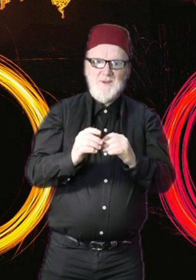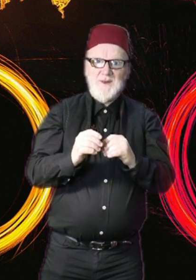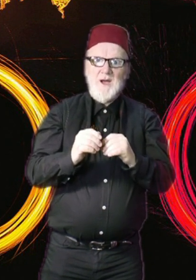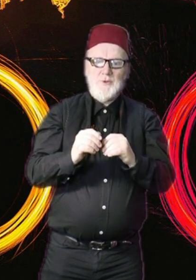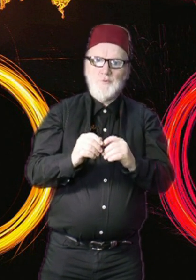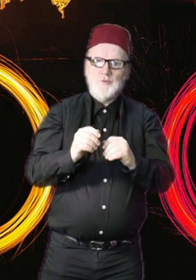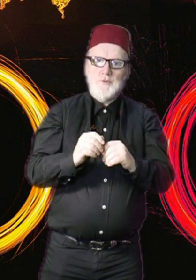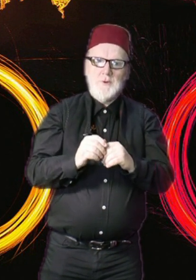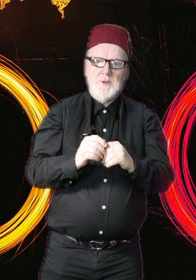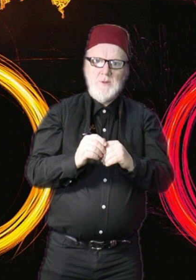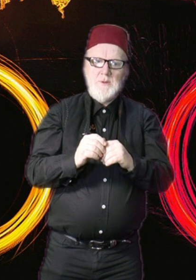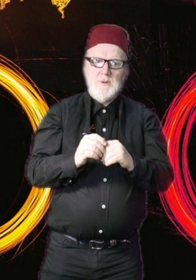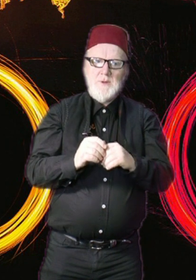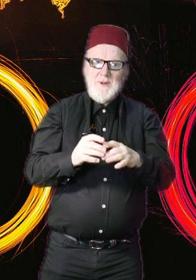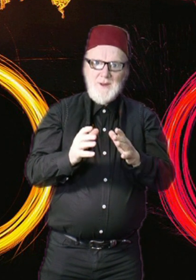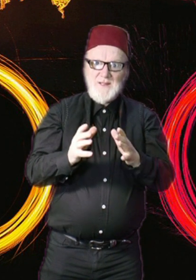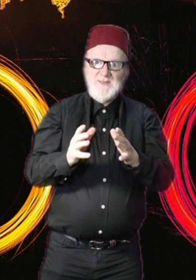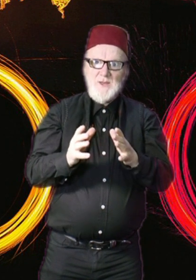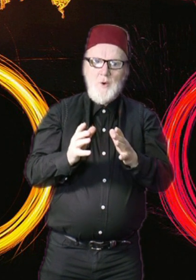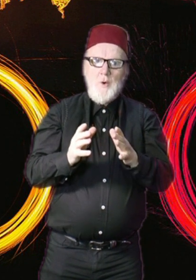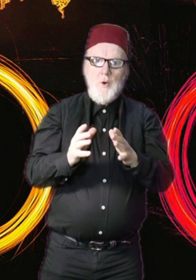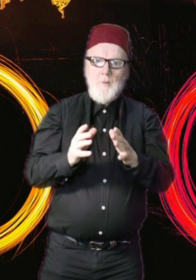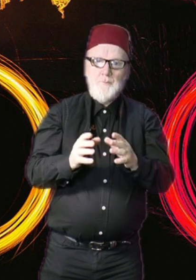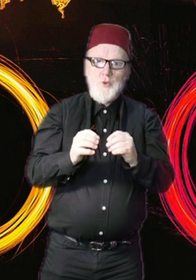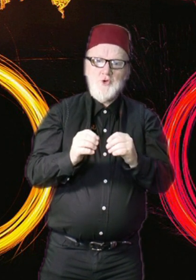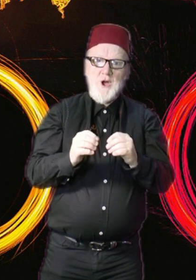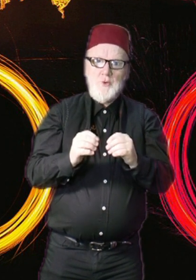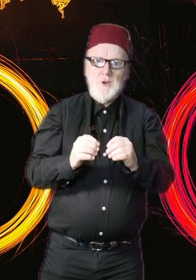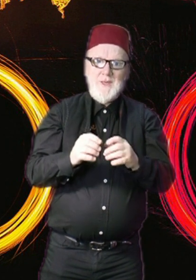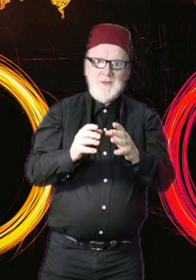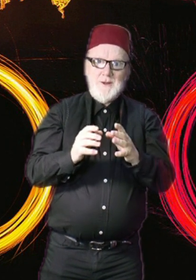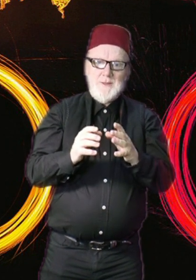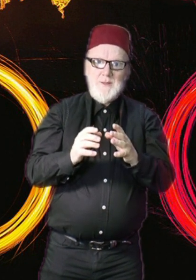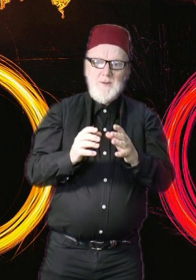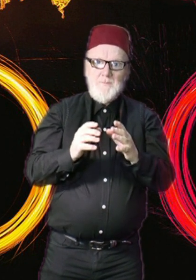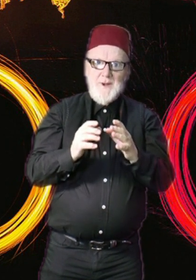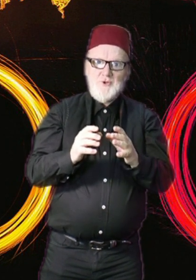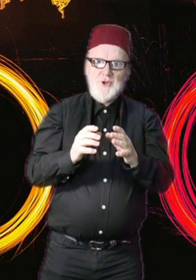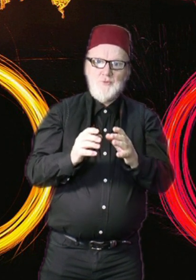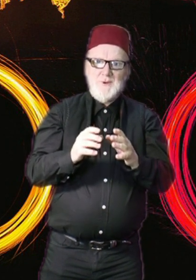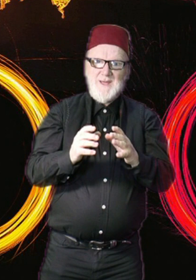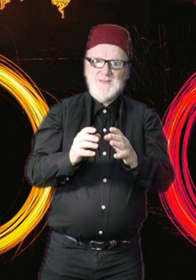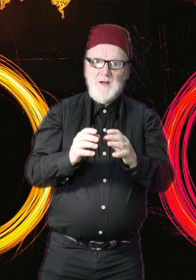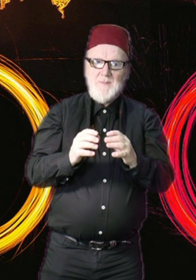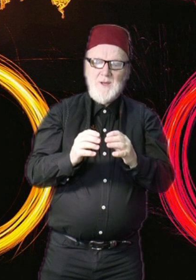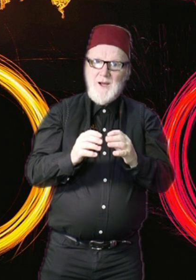ni na YouTube-u. Radi se o pokušaju ili prevođenju na islam, ali